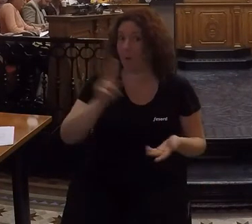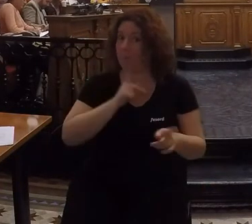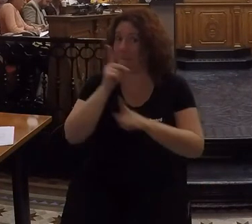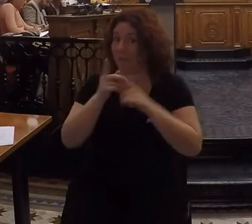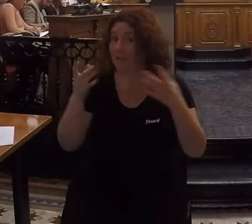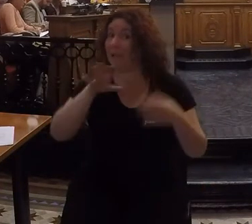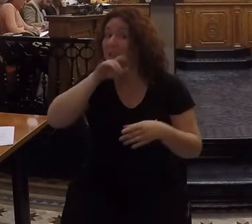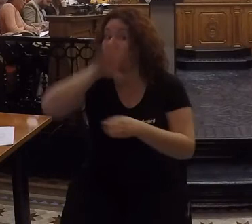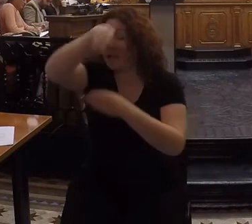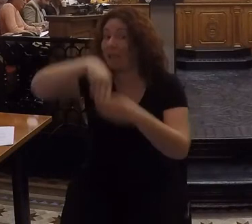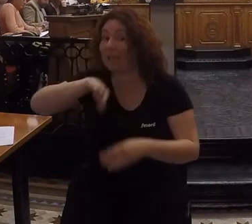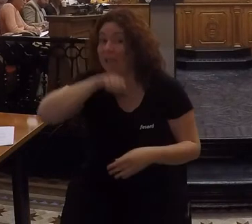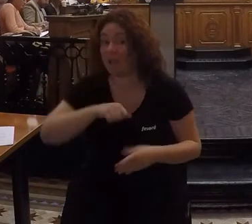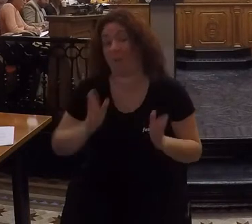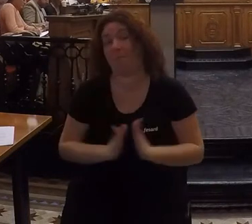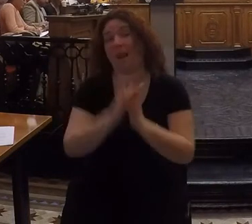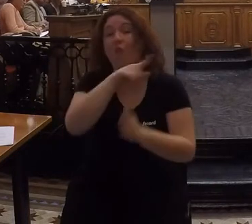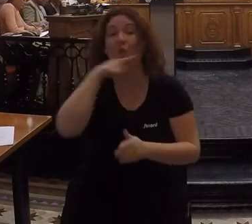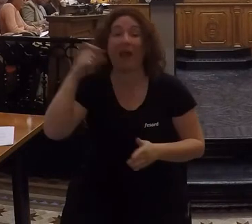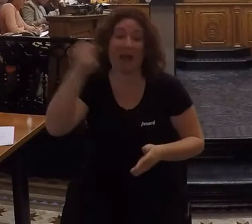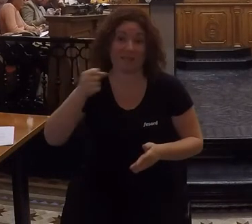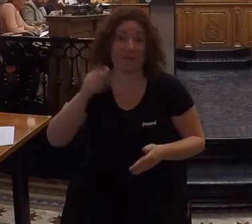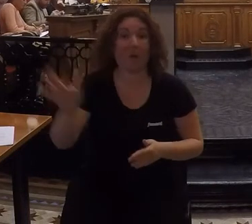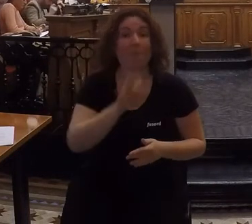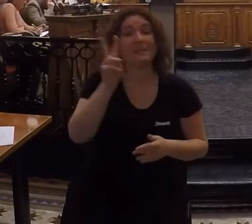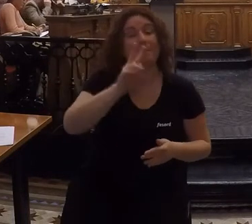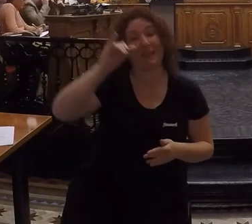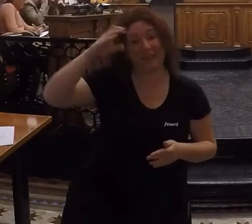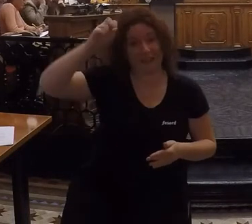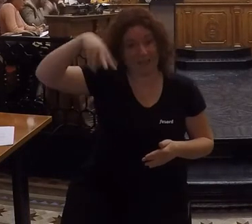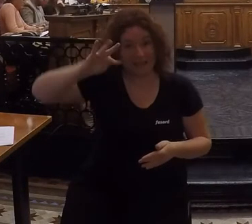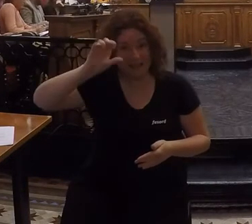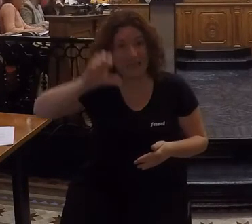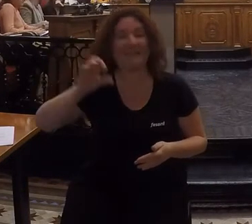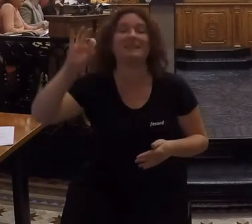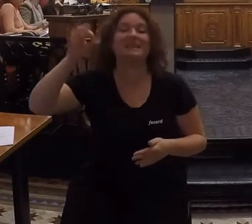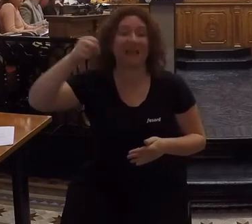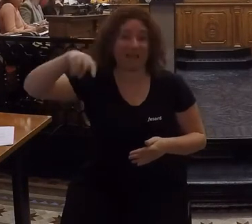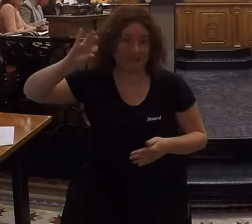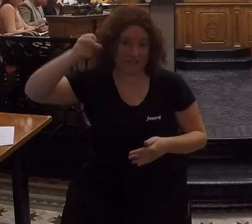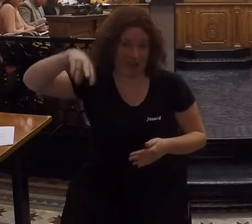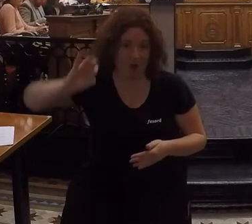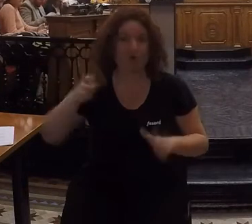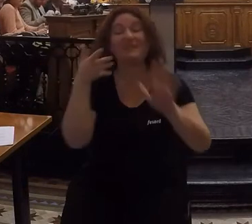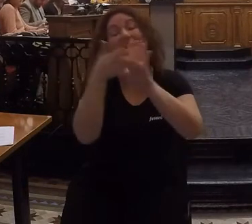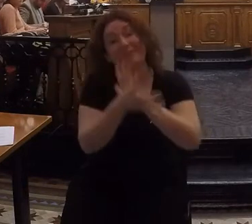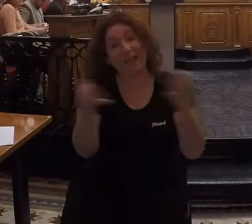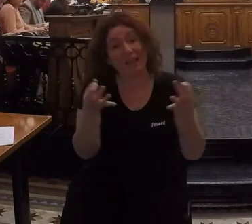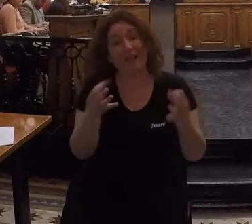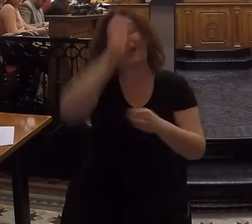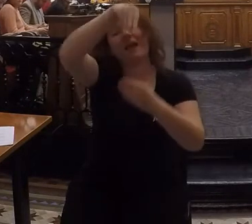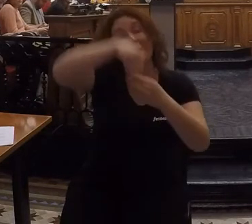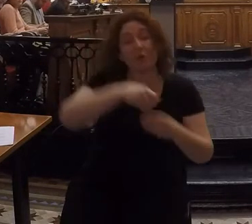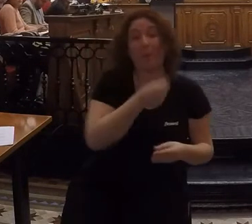la señora María Dolores Asencio y el señor Vicent Sansano, PSOE y Compromís. Es un retrato absoluto de lo que es